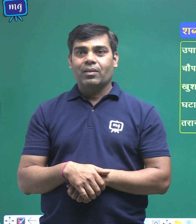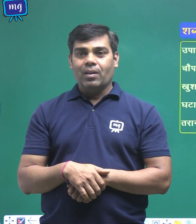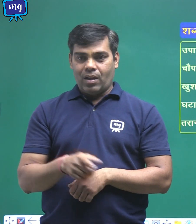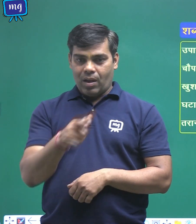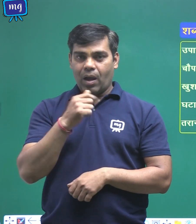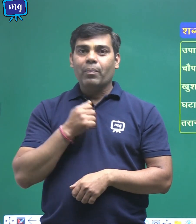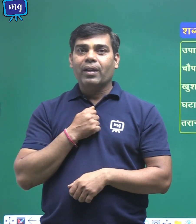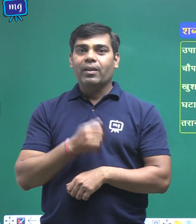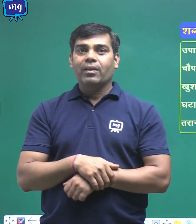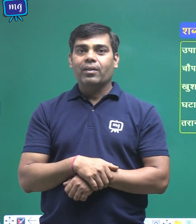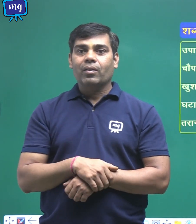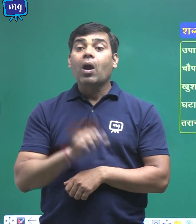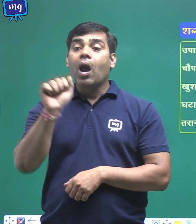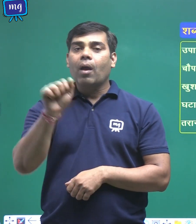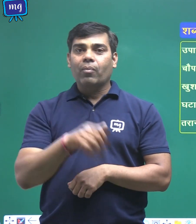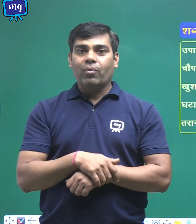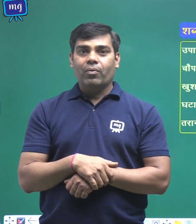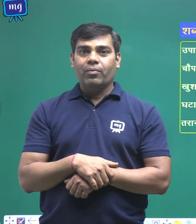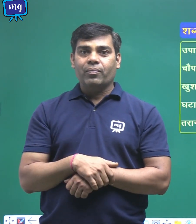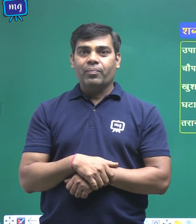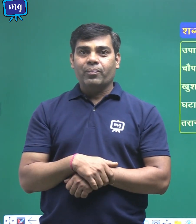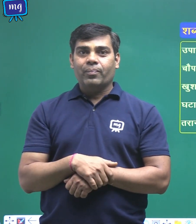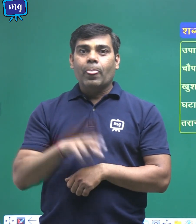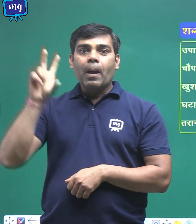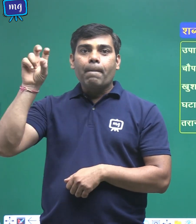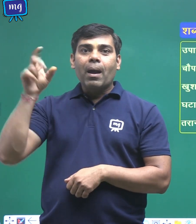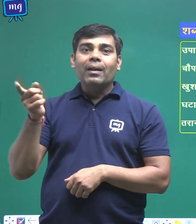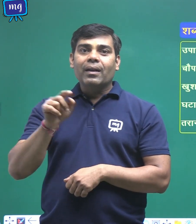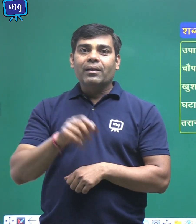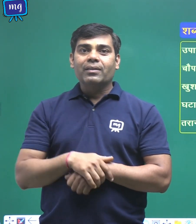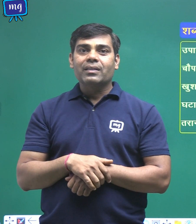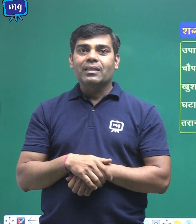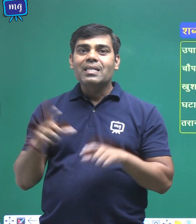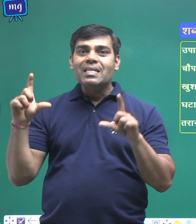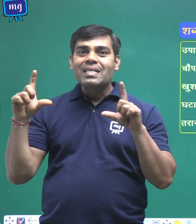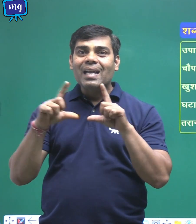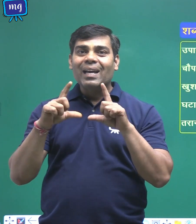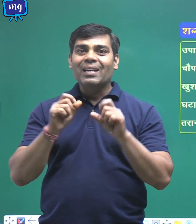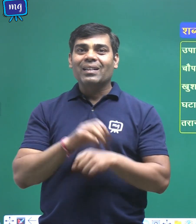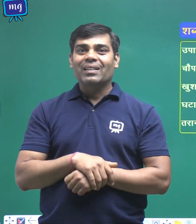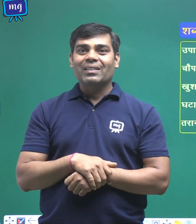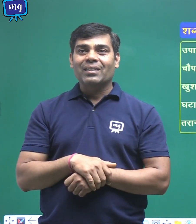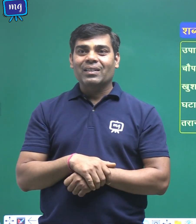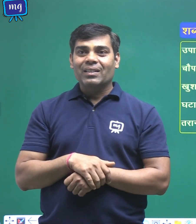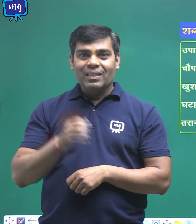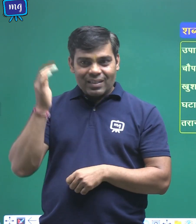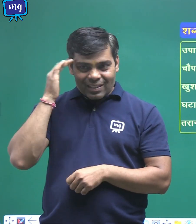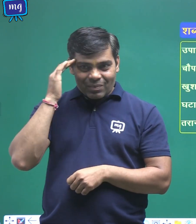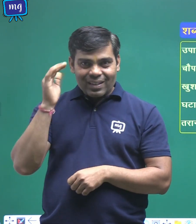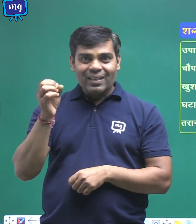हमने आपको पाठ का सार समझाया